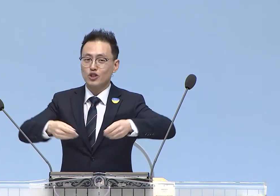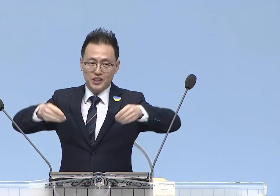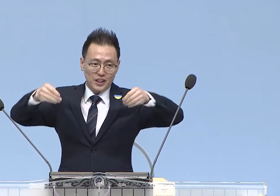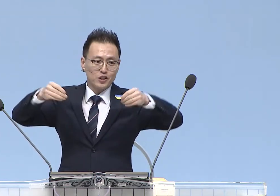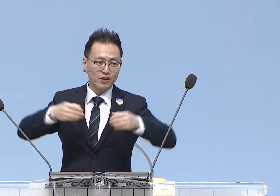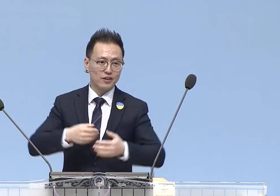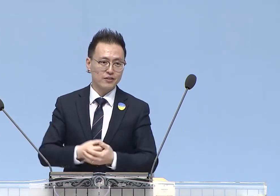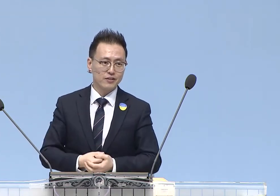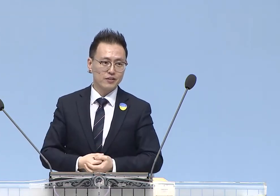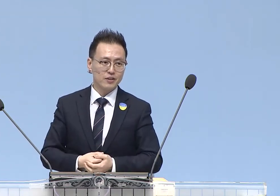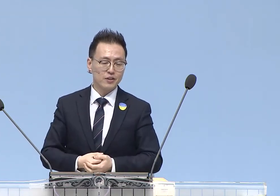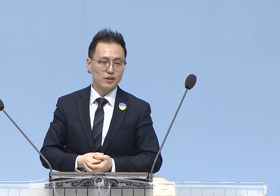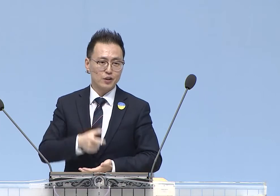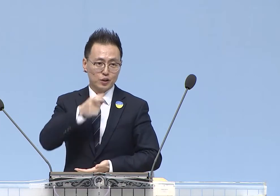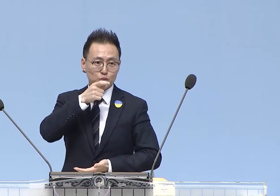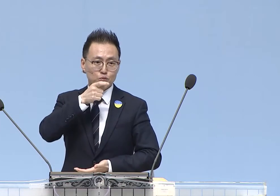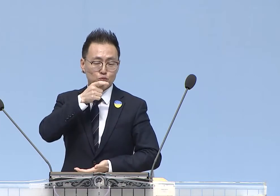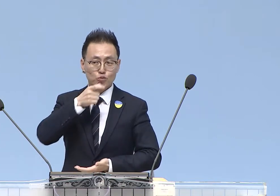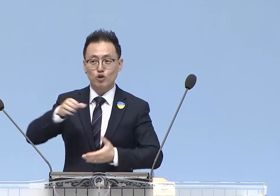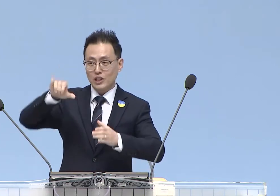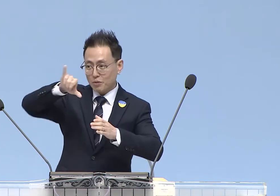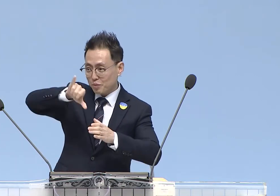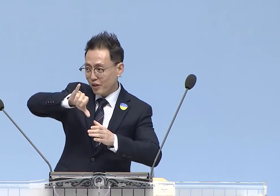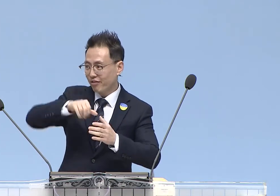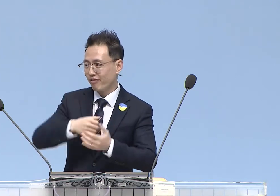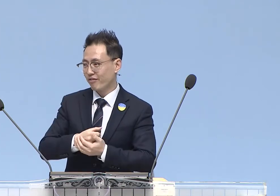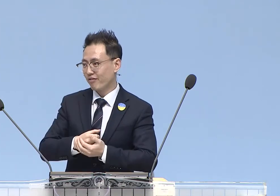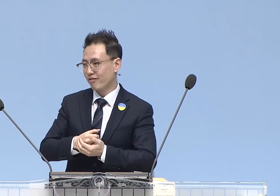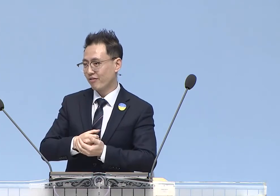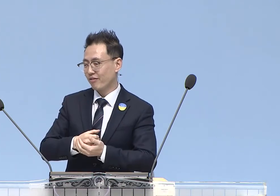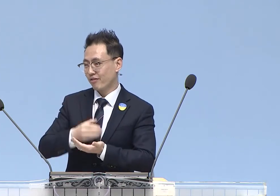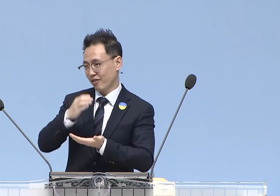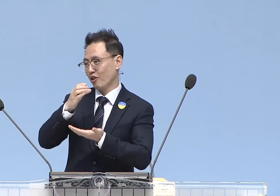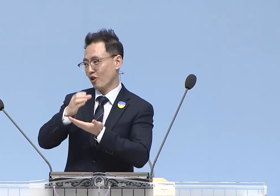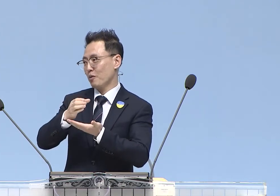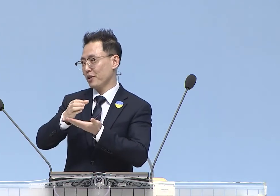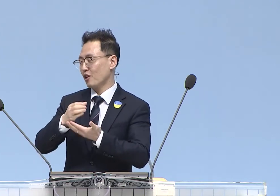국그릇이 되죠. 물을 담으면 컵이 될 거고요.